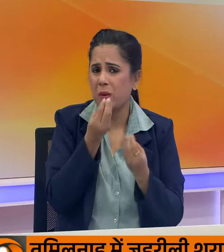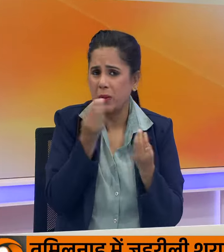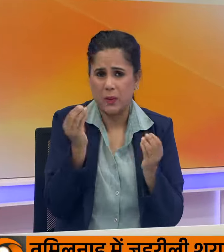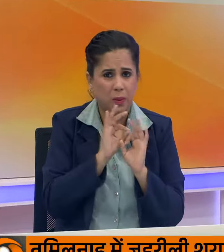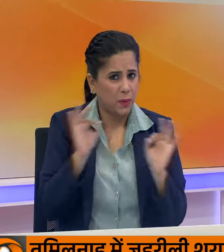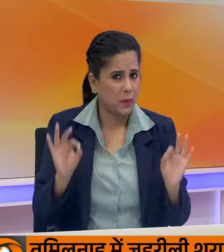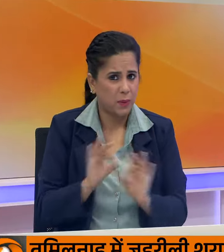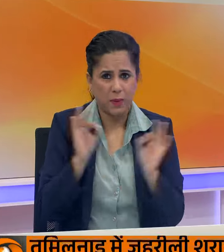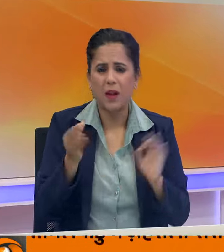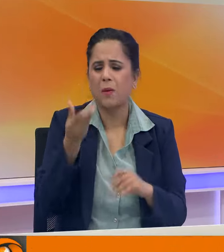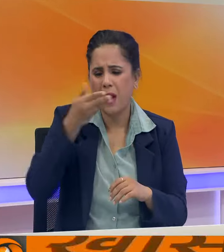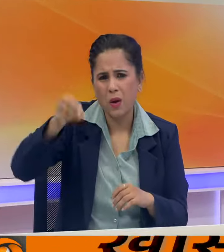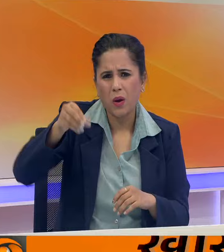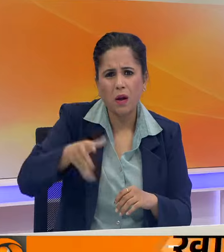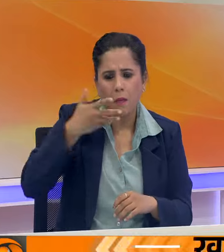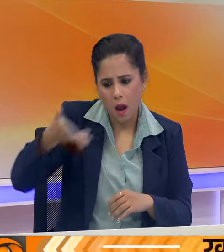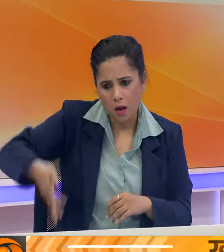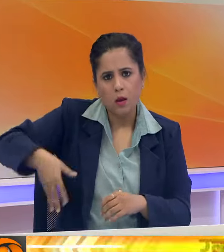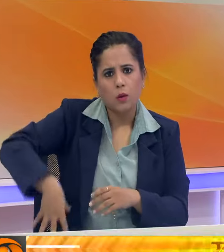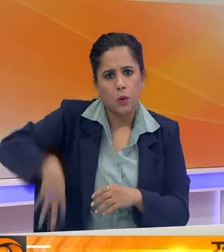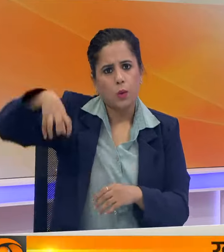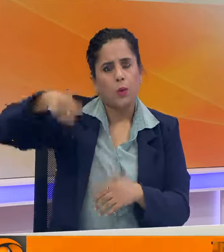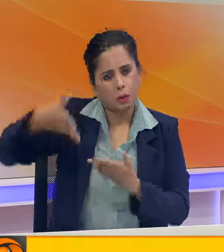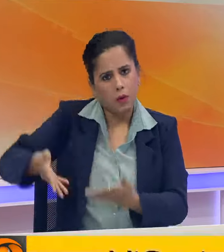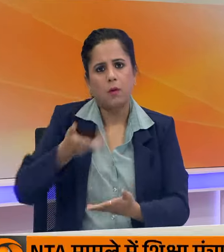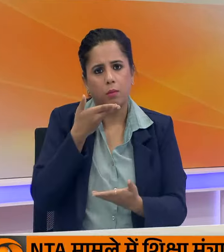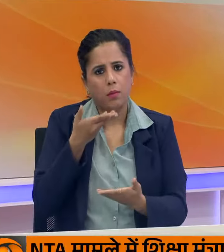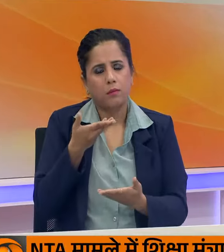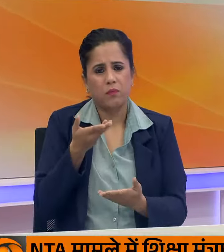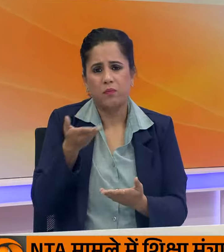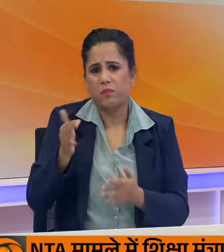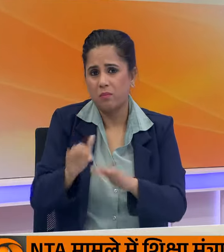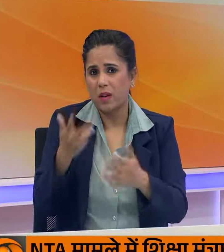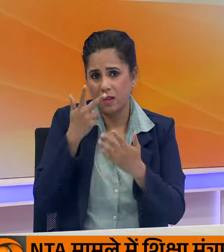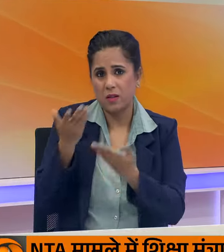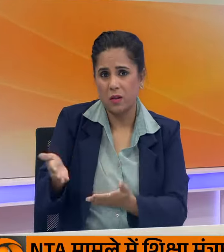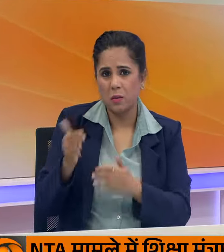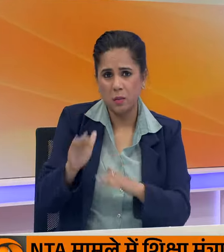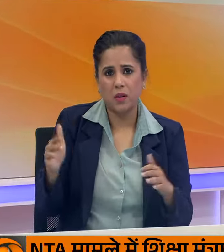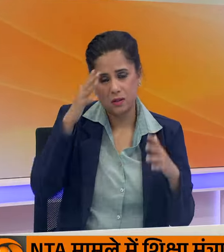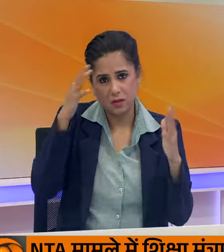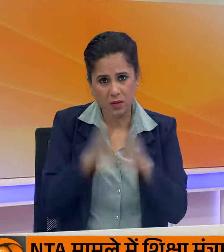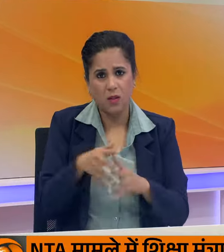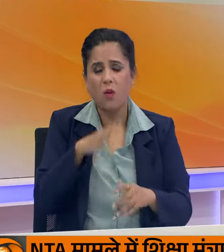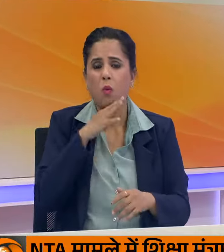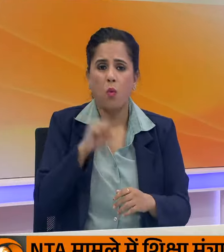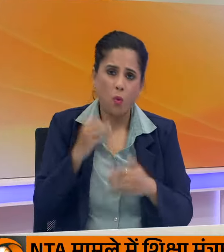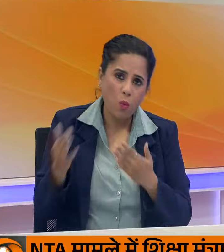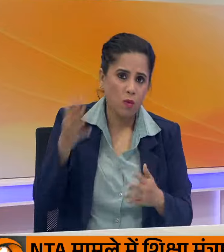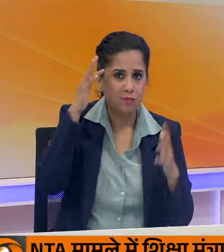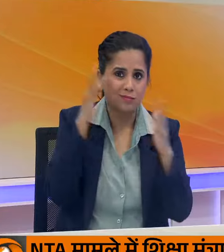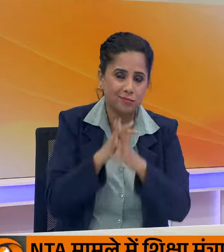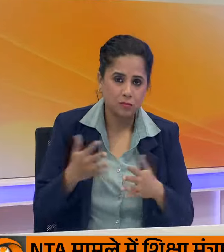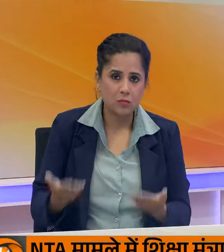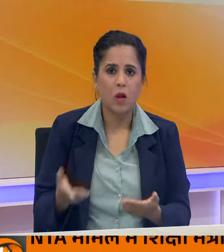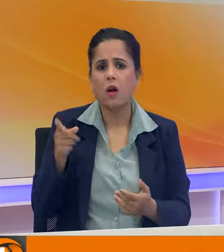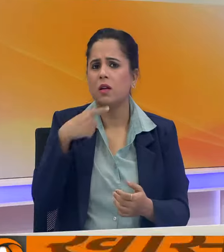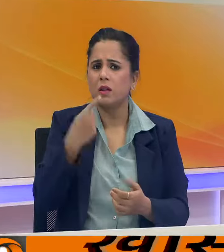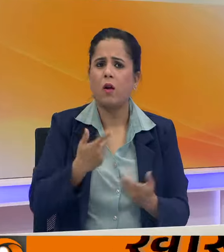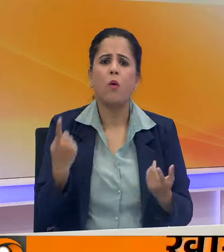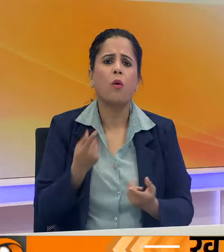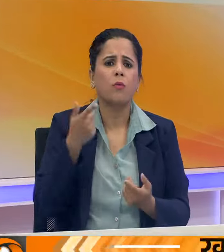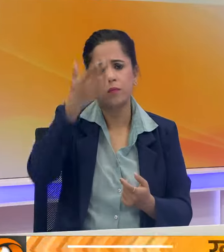आता बस ड़ थोड़ा बहुत आता है जो बोरिंग का पानी आता है देखिए यह जो बच्चे हैं बच्चे परेशान हैं बुजुर्ग परेशान हैं और उनका एक ही कहना